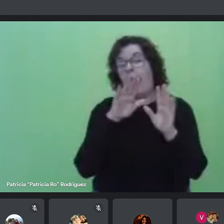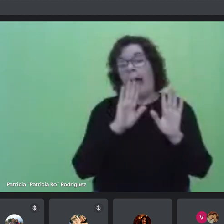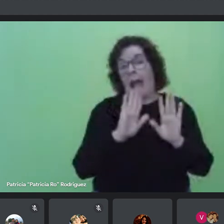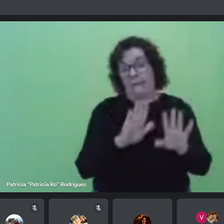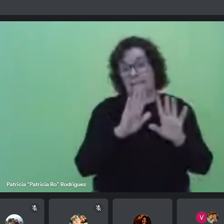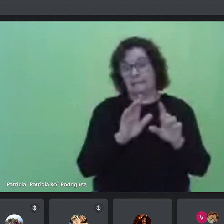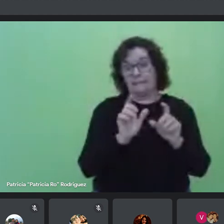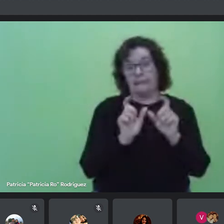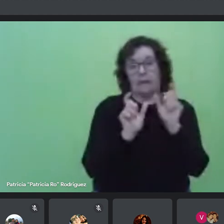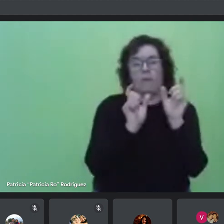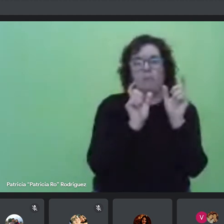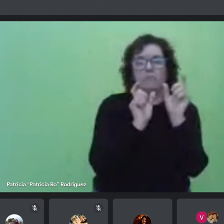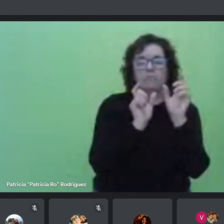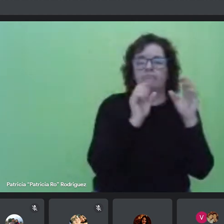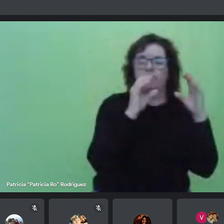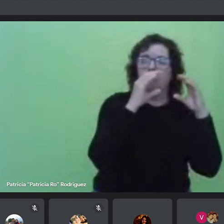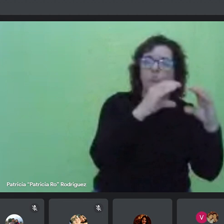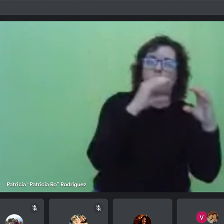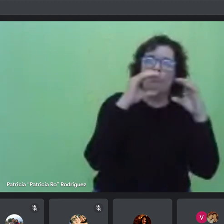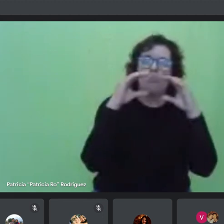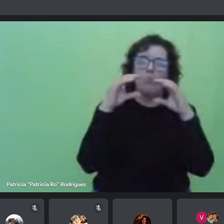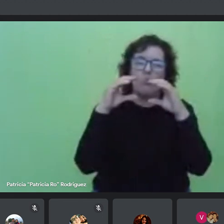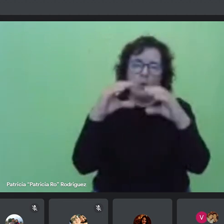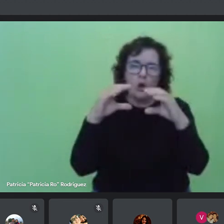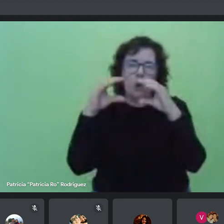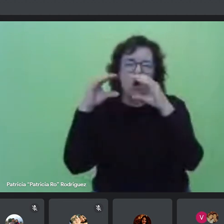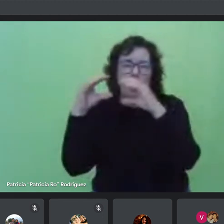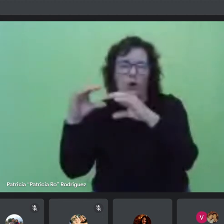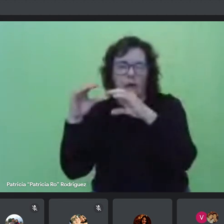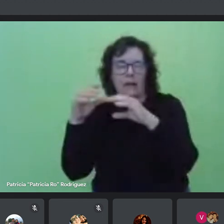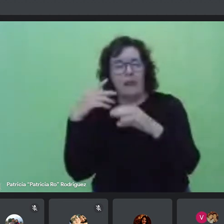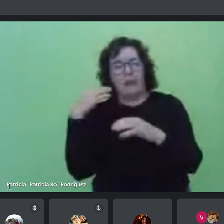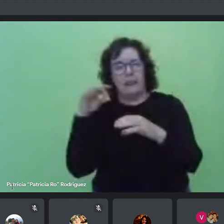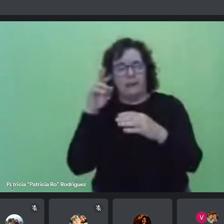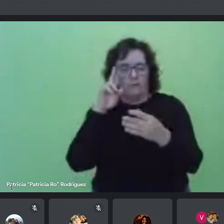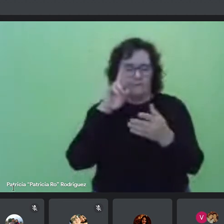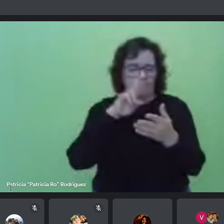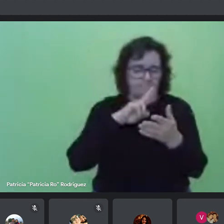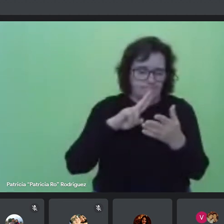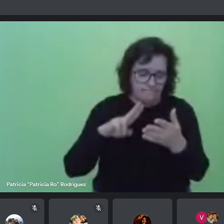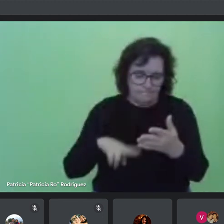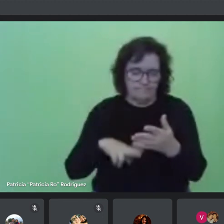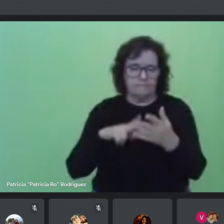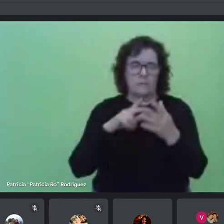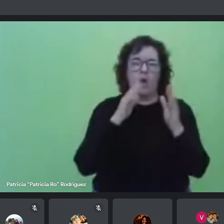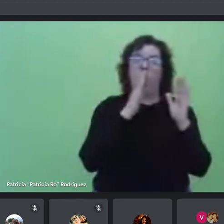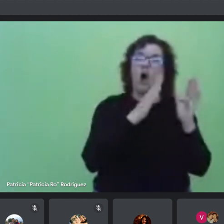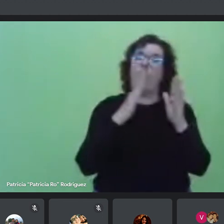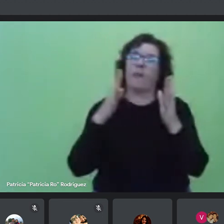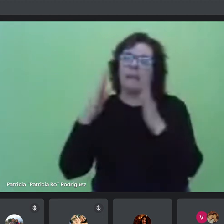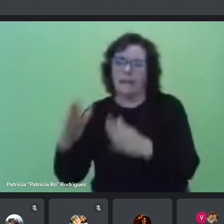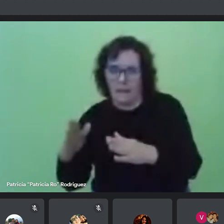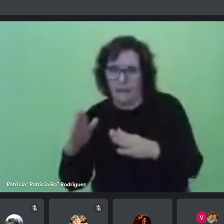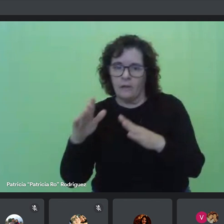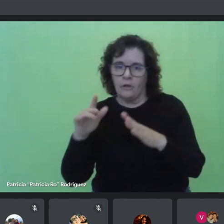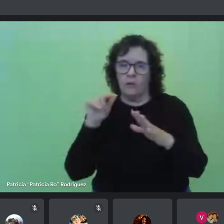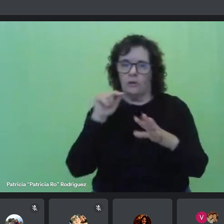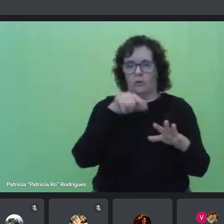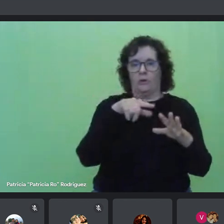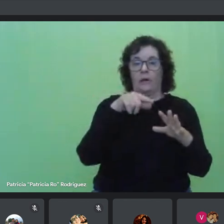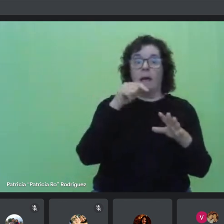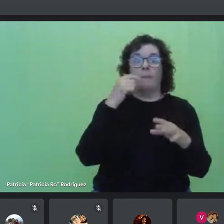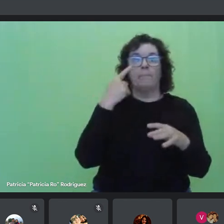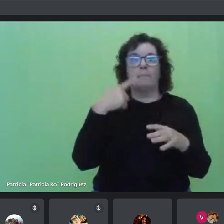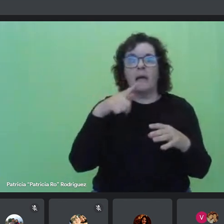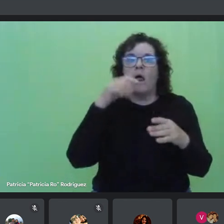en el orden, después lo que está afuera en el mismo orden que aparece, pero adentro del bloque me tengo